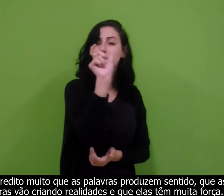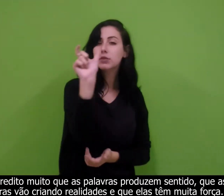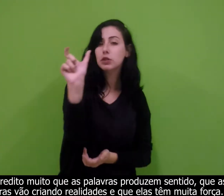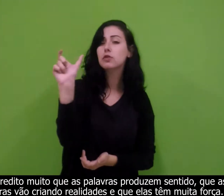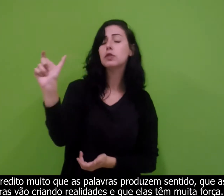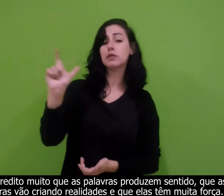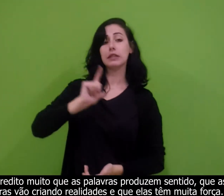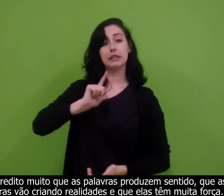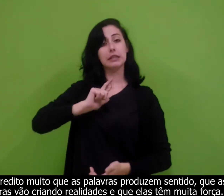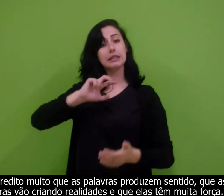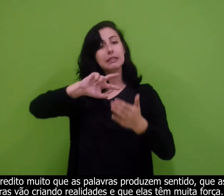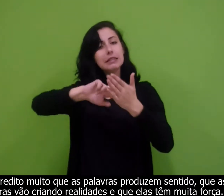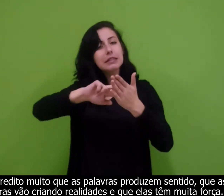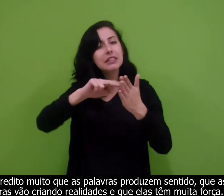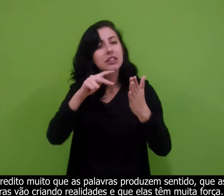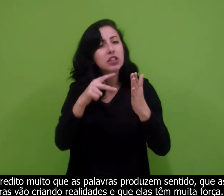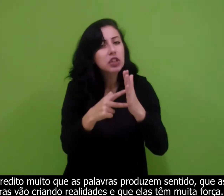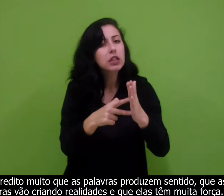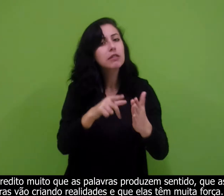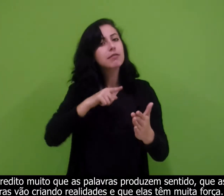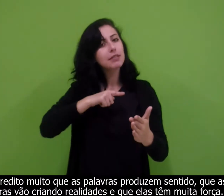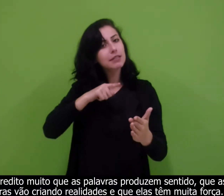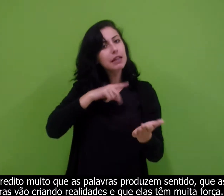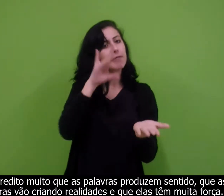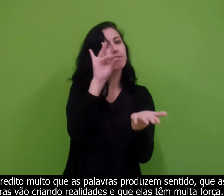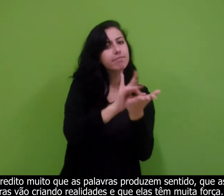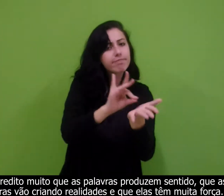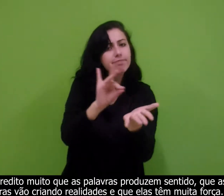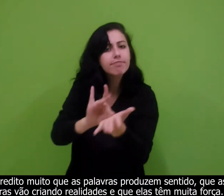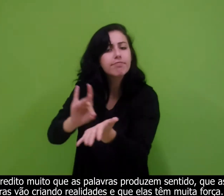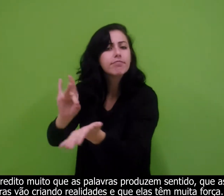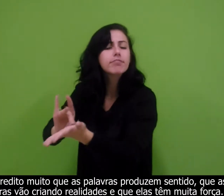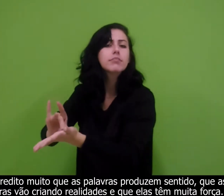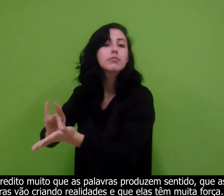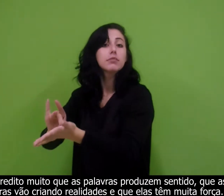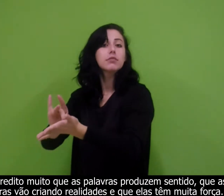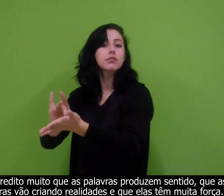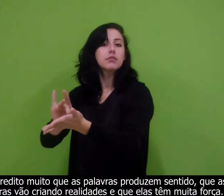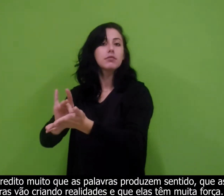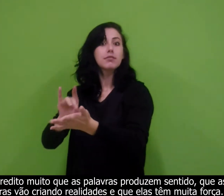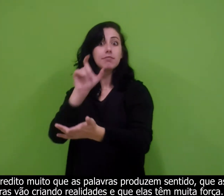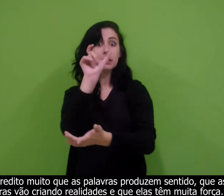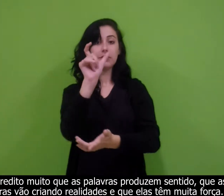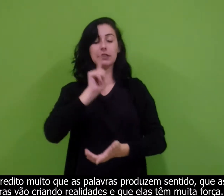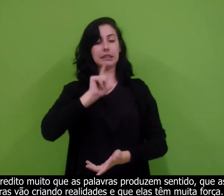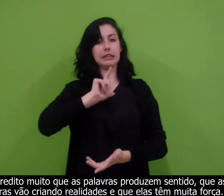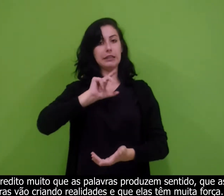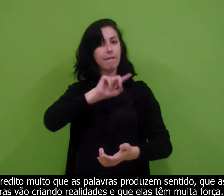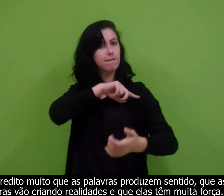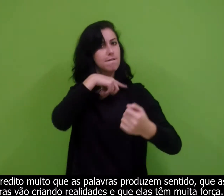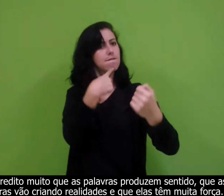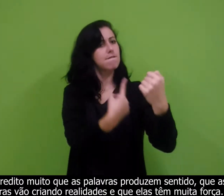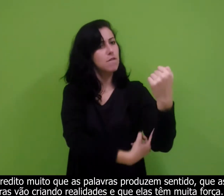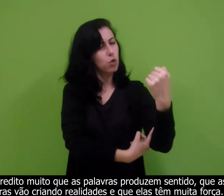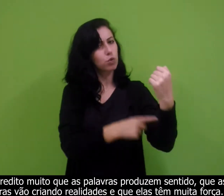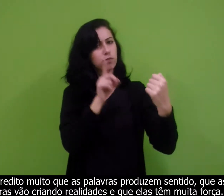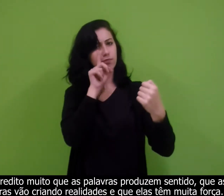as palavras elas produzem sentidos, que as palavras vão criando realidades e que elas têm muita força,